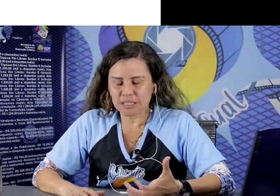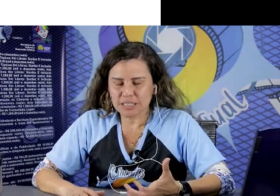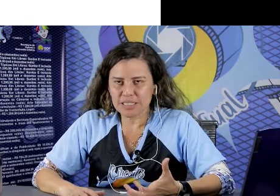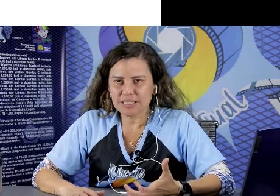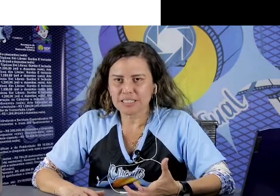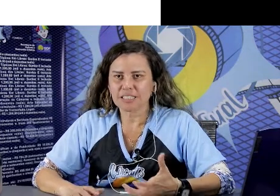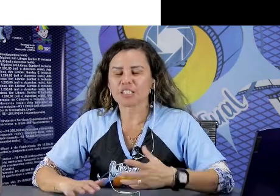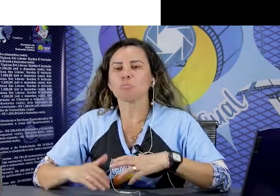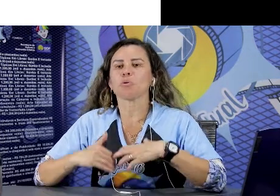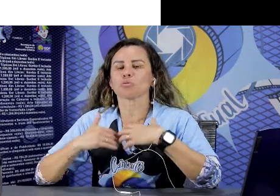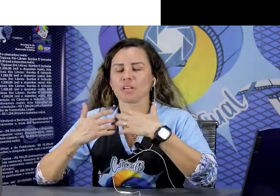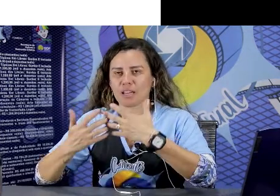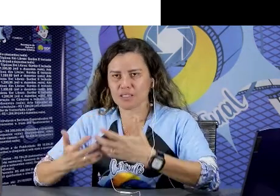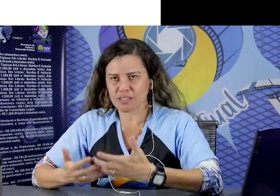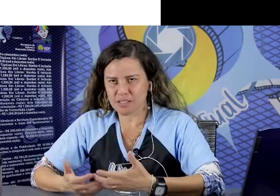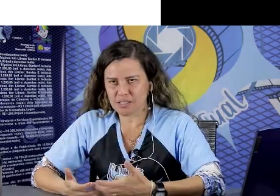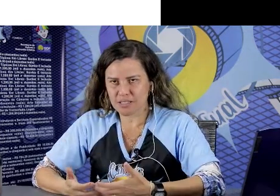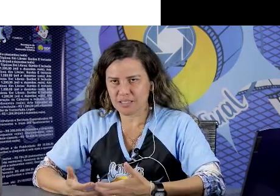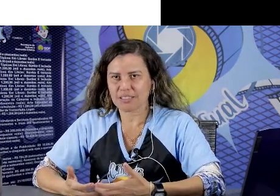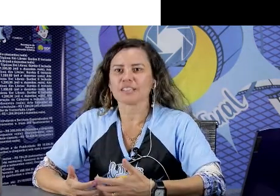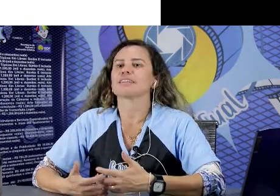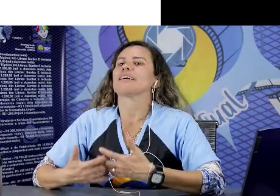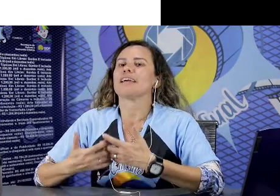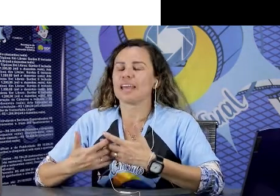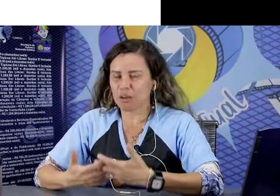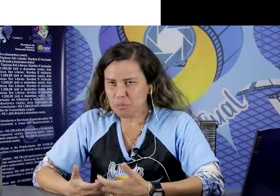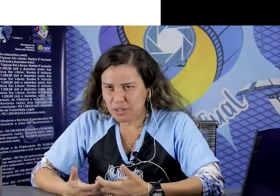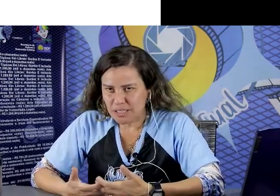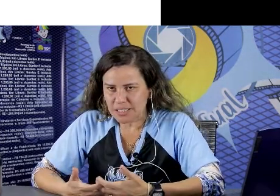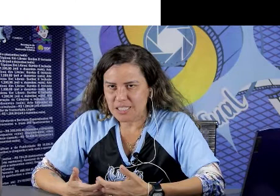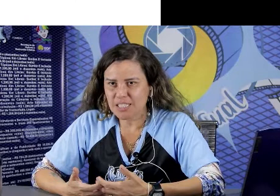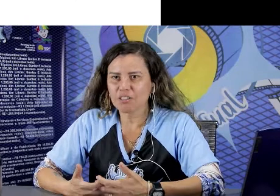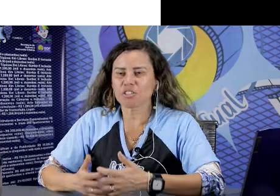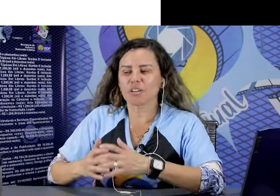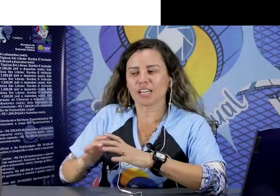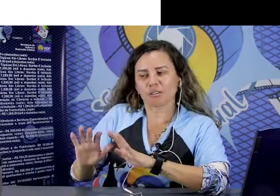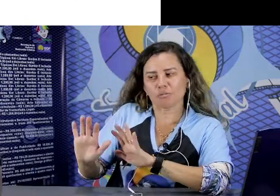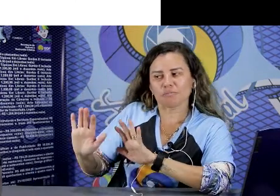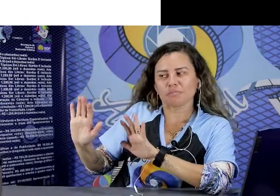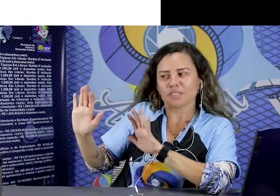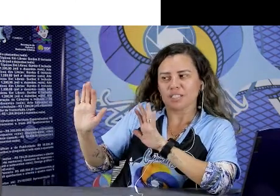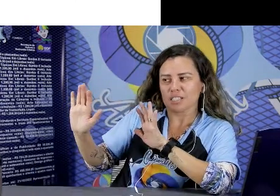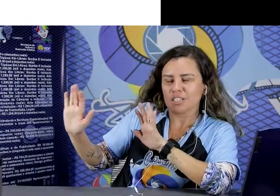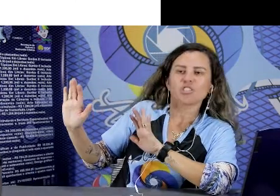importante, que o português é o importante. Então, eles estão querendo se